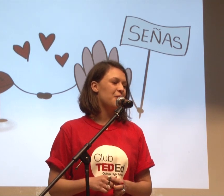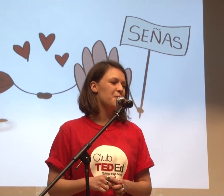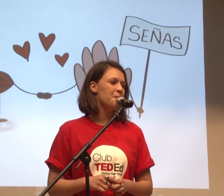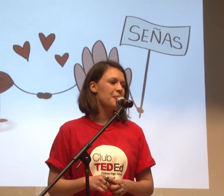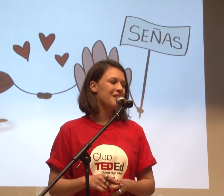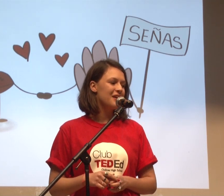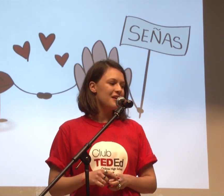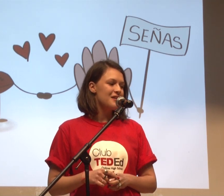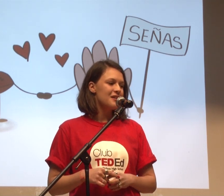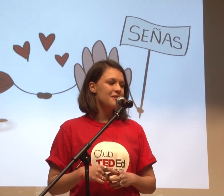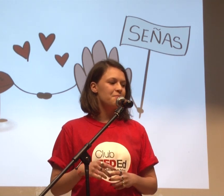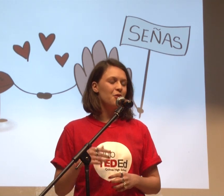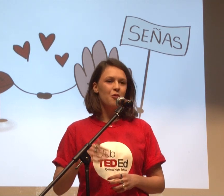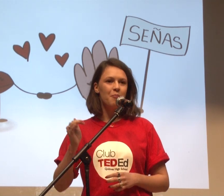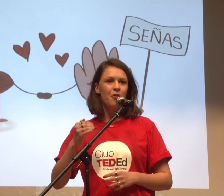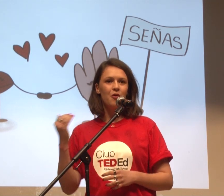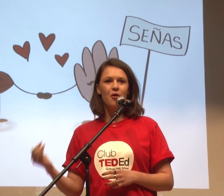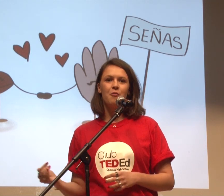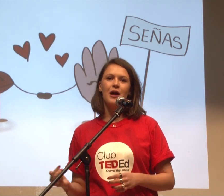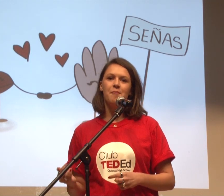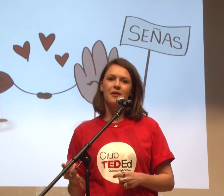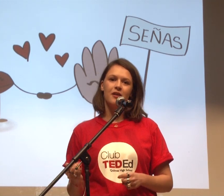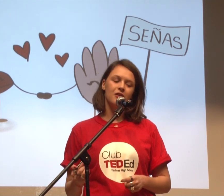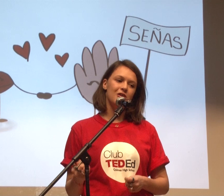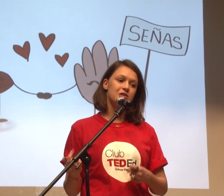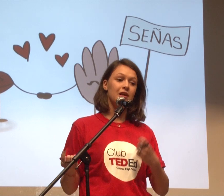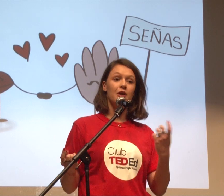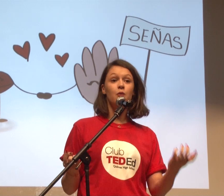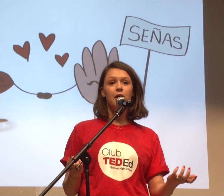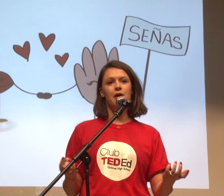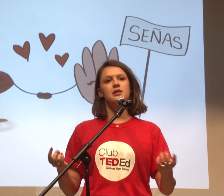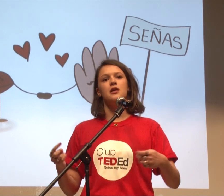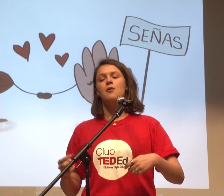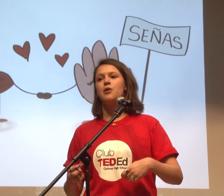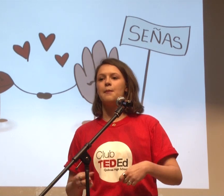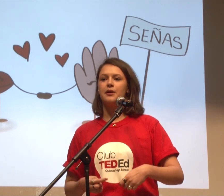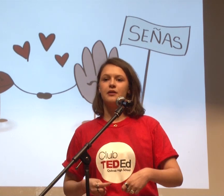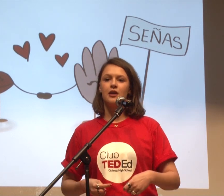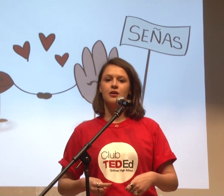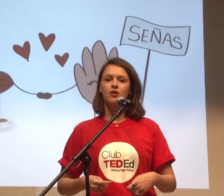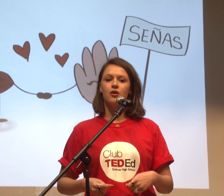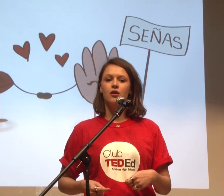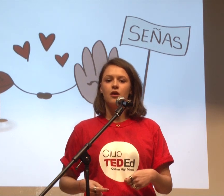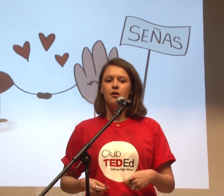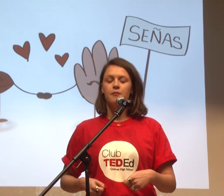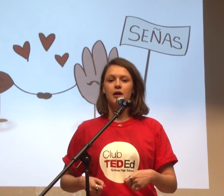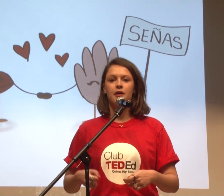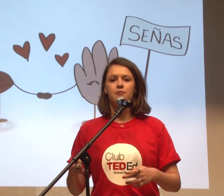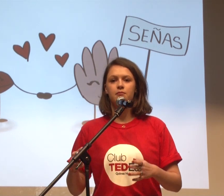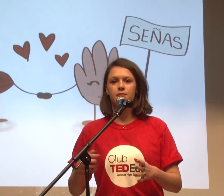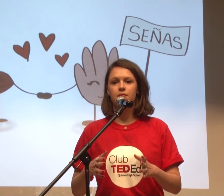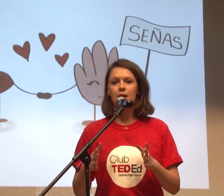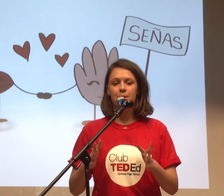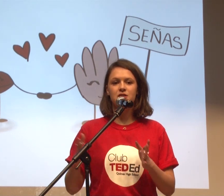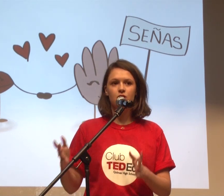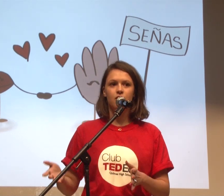Pero poco a poco voy aprendiendo señas nuevas, voy aprendiendo espacios